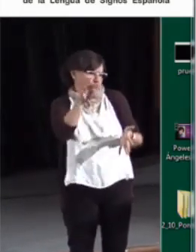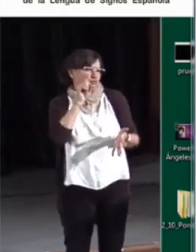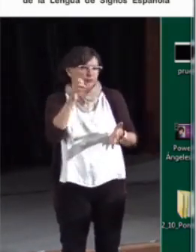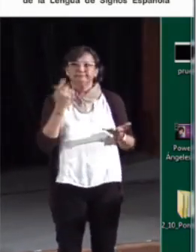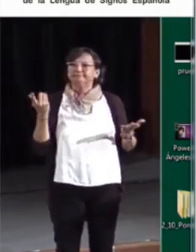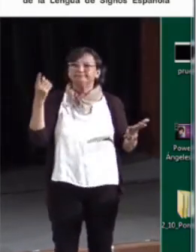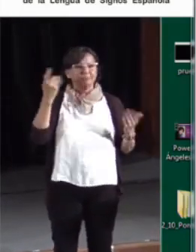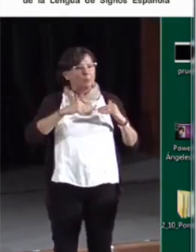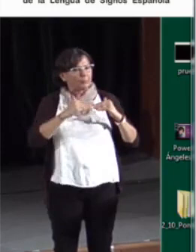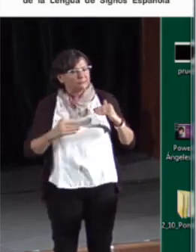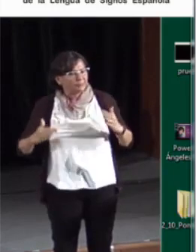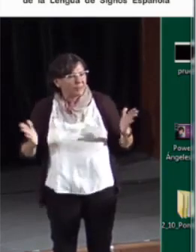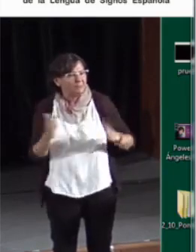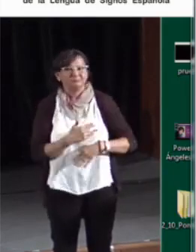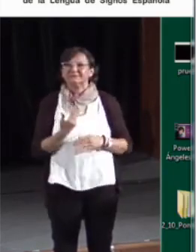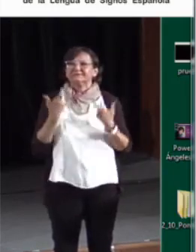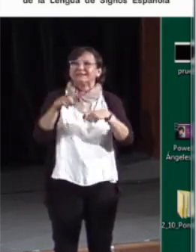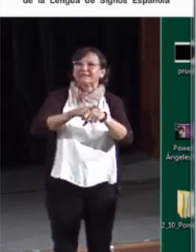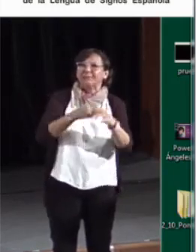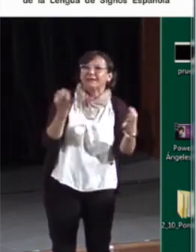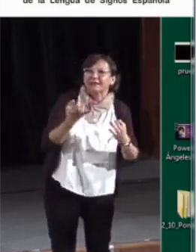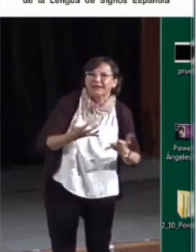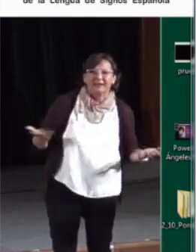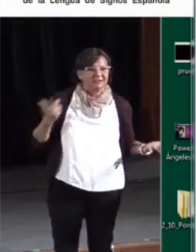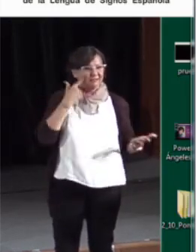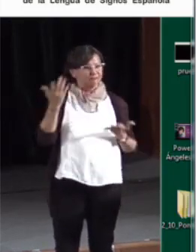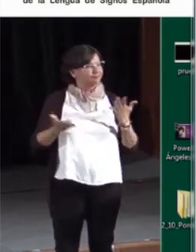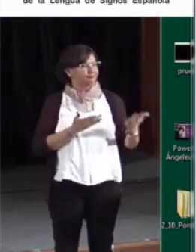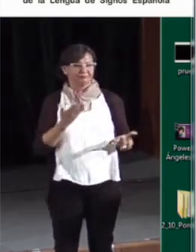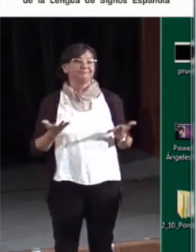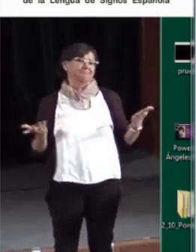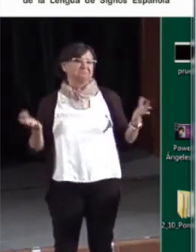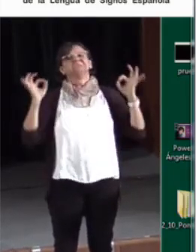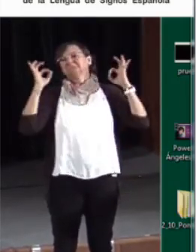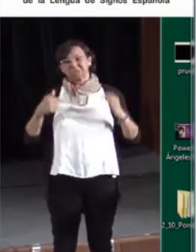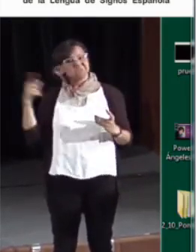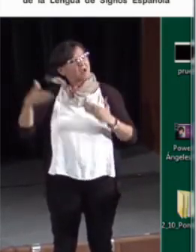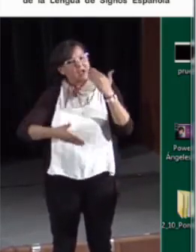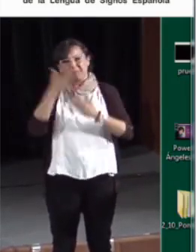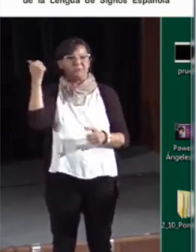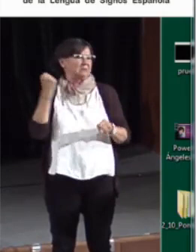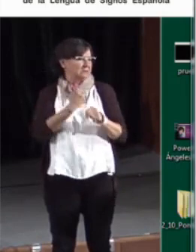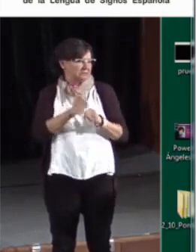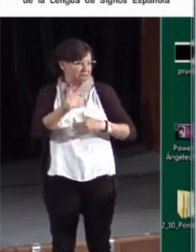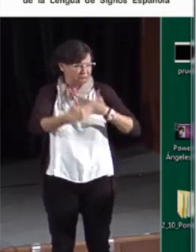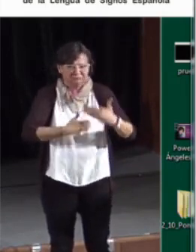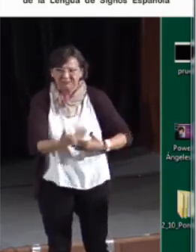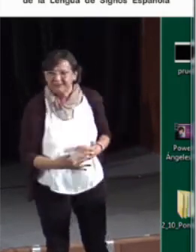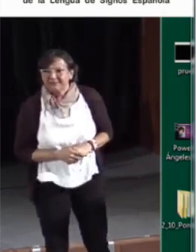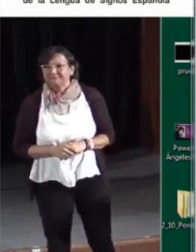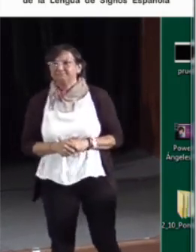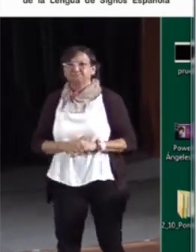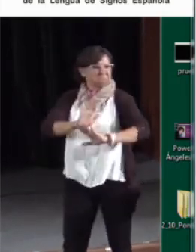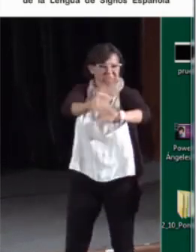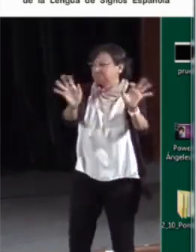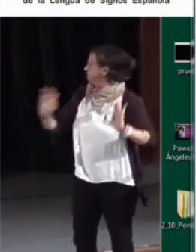Solo con, evidentemente la lengua sí no se entiende, pero sin expresión facial es muy, muy difícil comprenderlo. Pues ahí